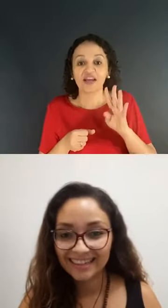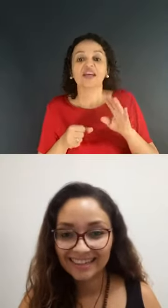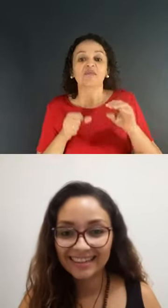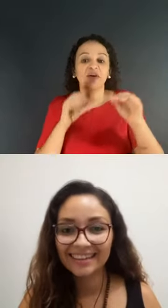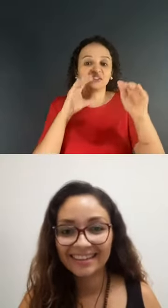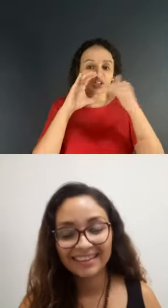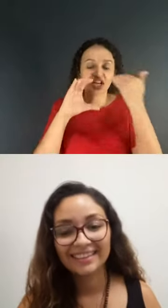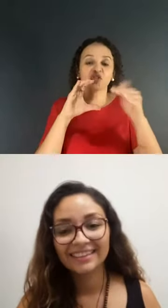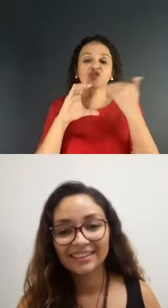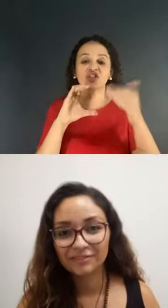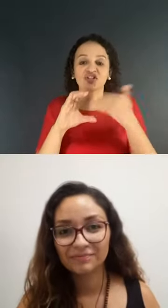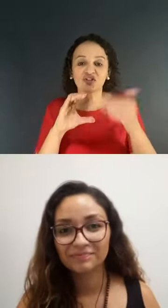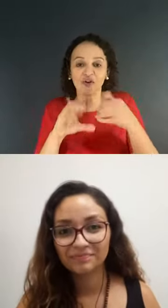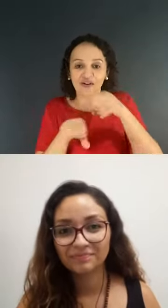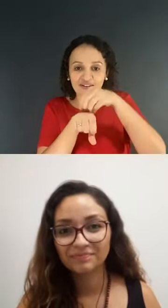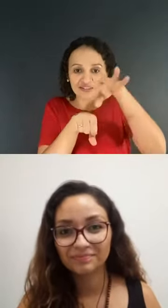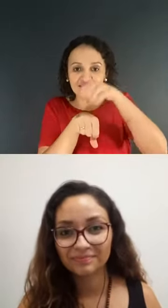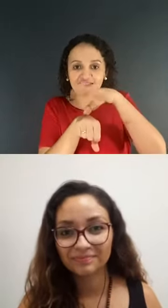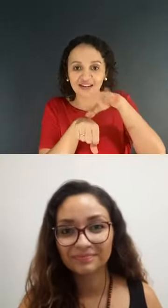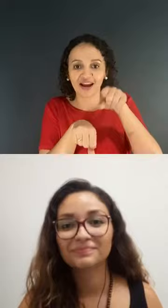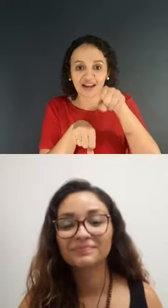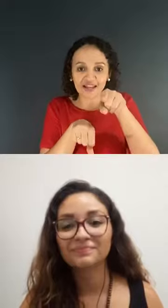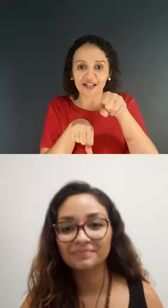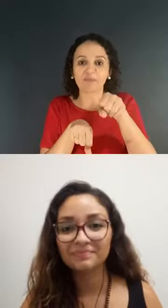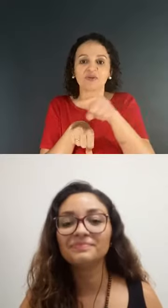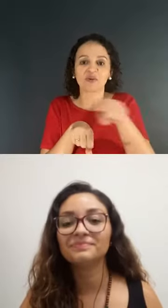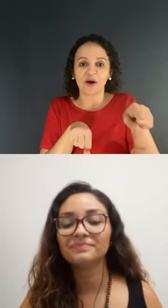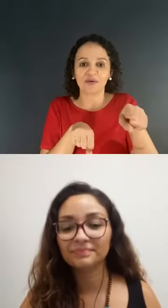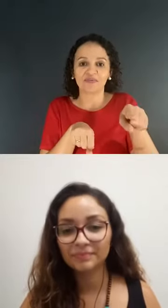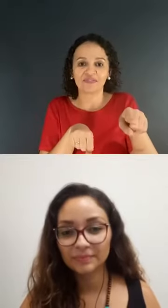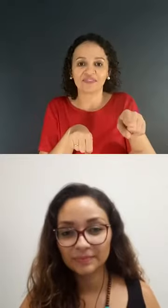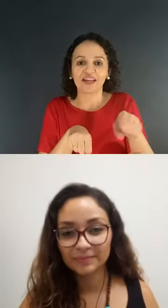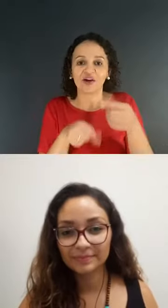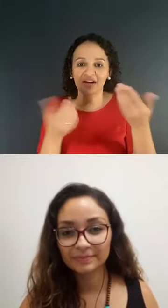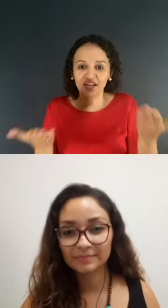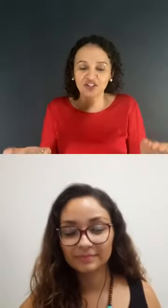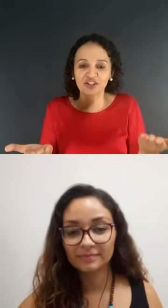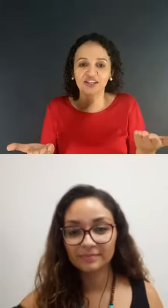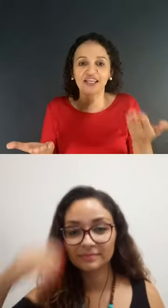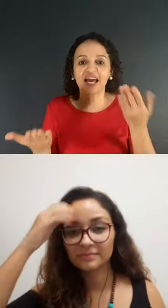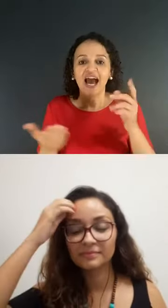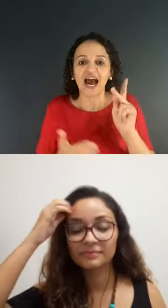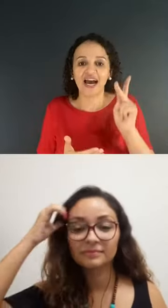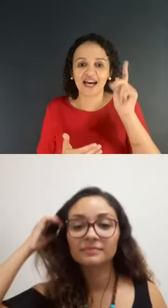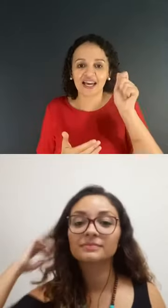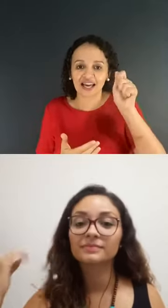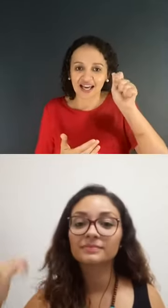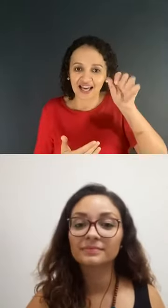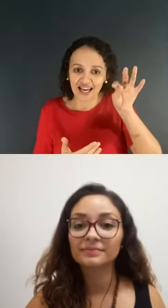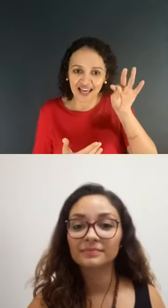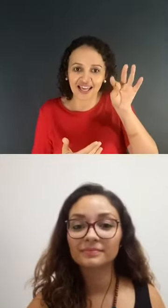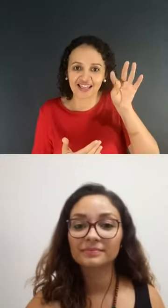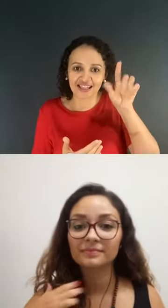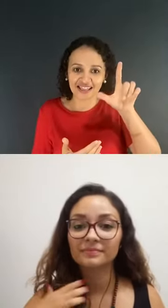legal. E pode deixar sugestões aí, tá, pessoal? Acredito que a